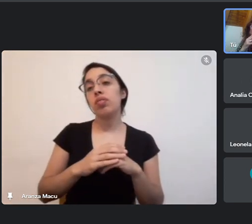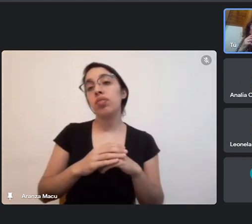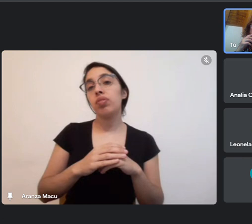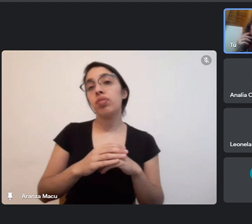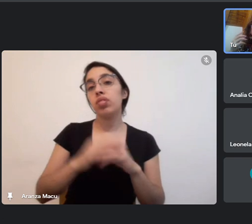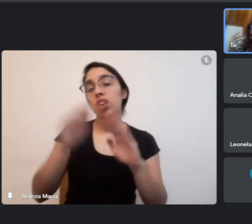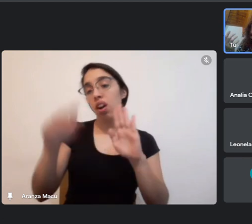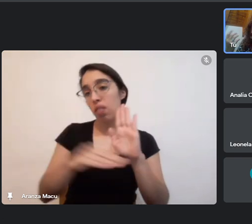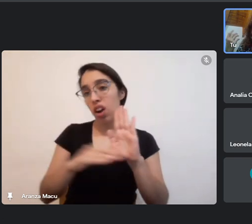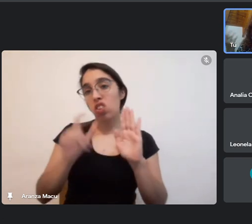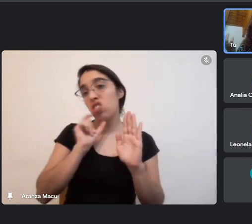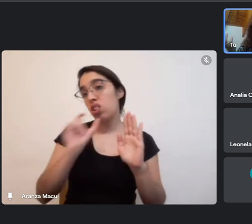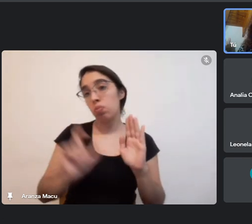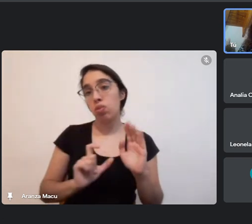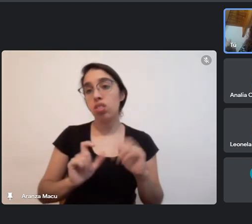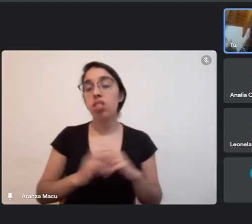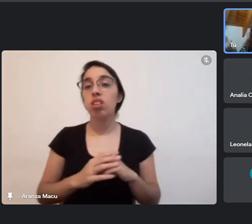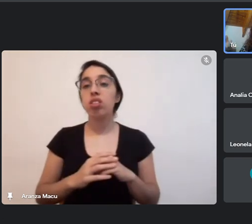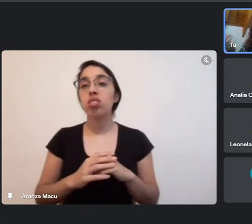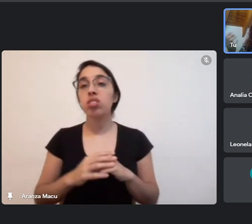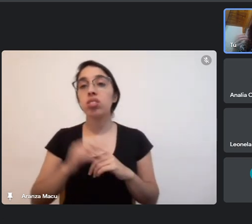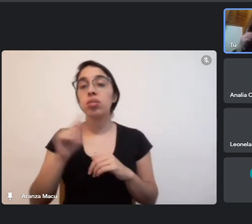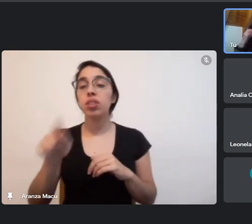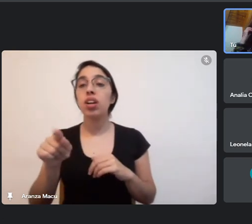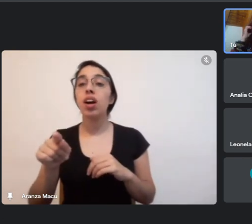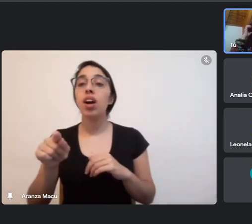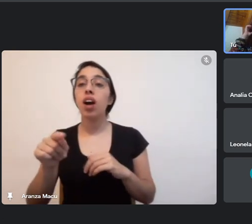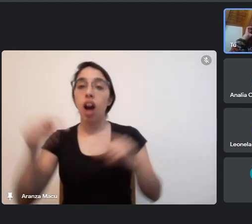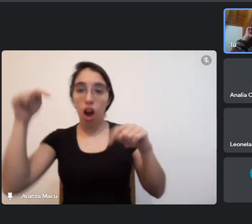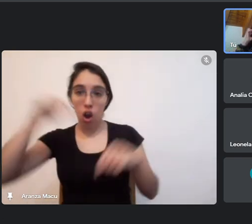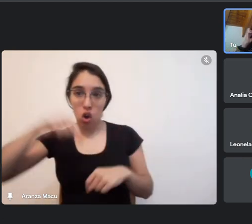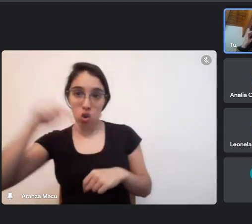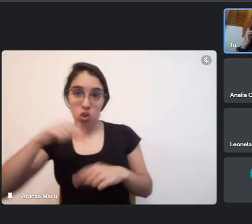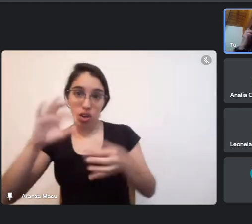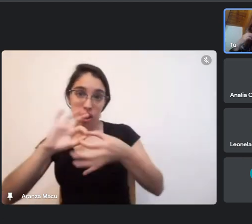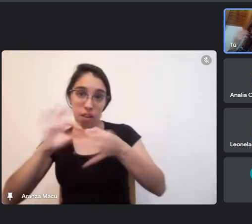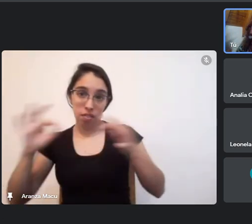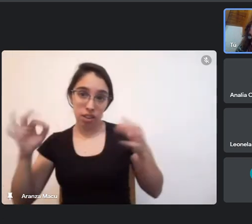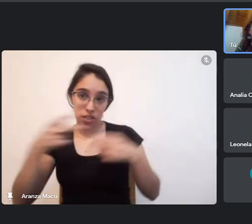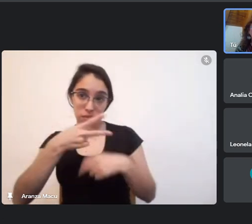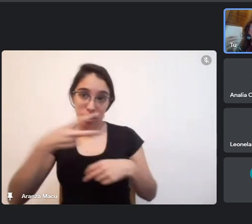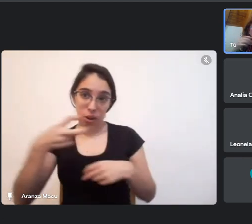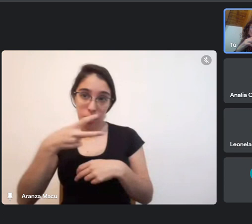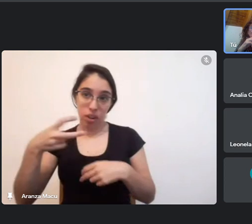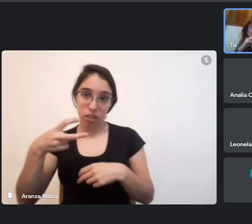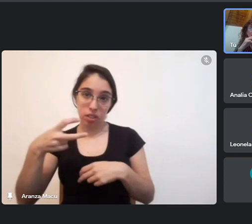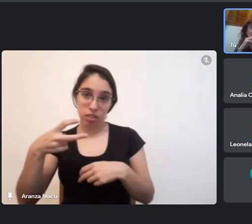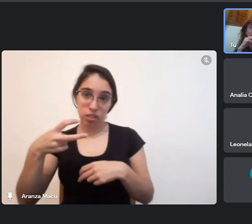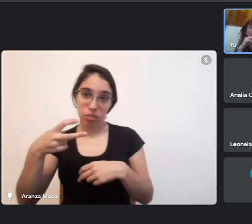Vamos a ver las frases verbales, estas que vimos, que están en presente, que vimos en los distintos